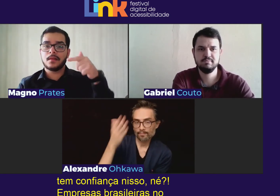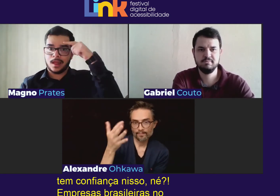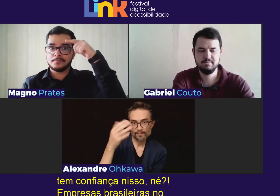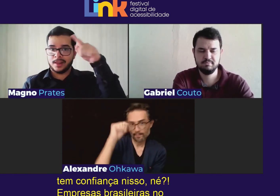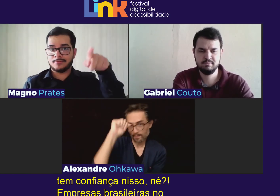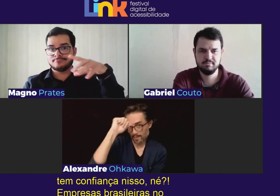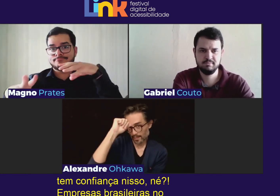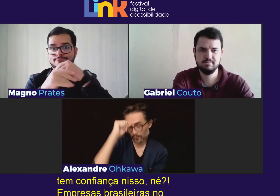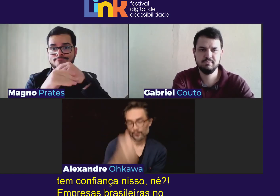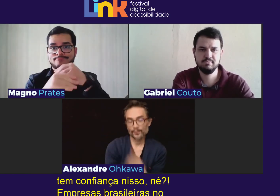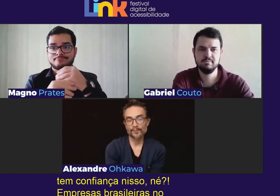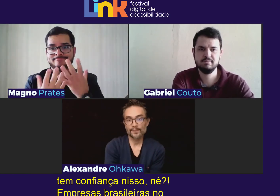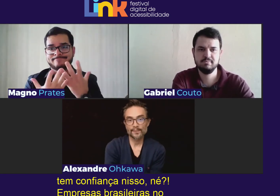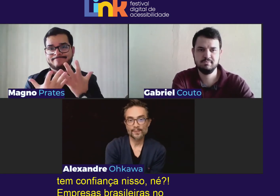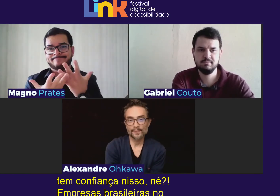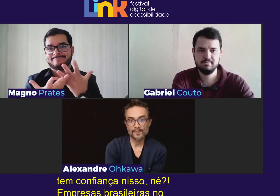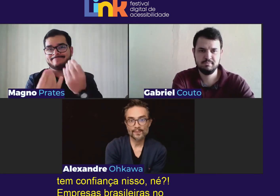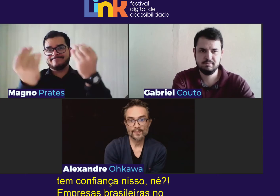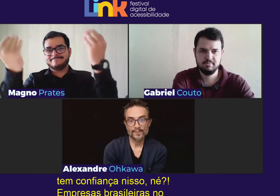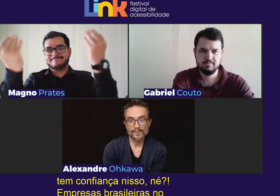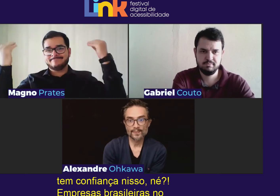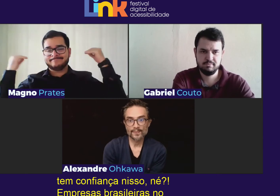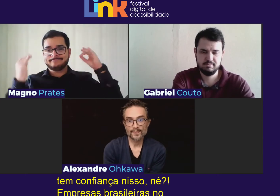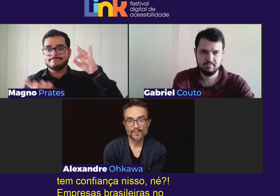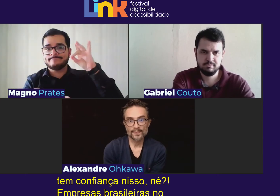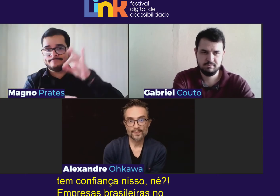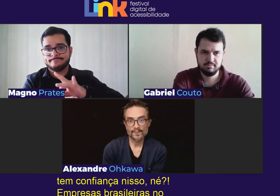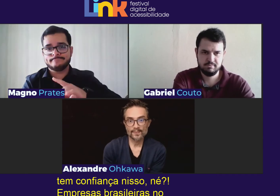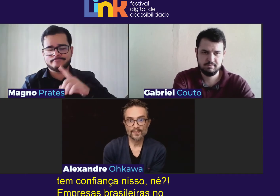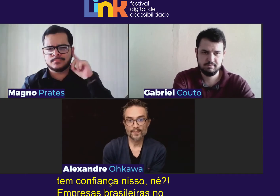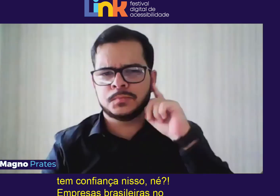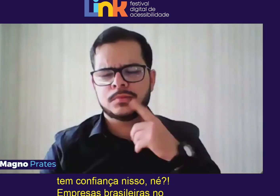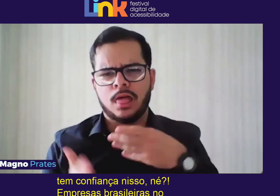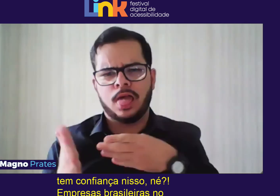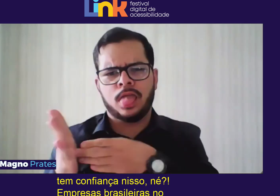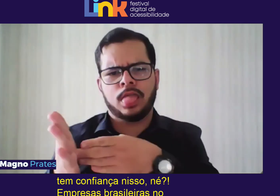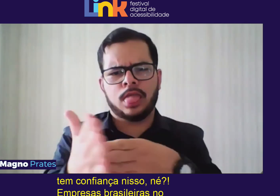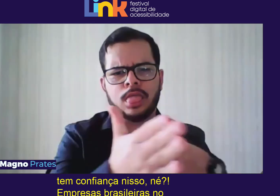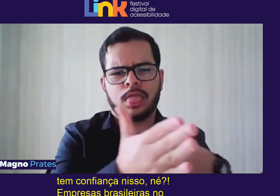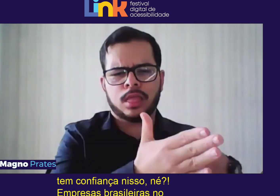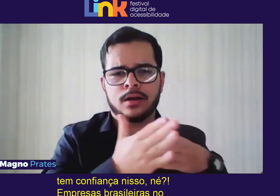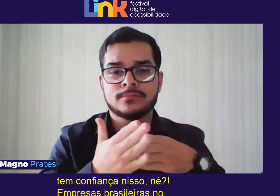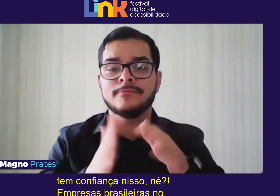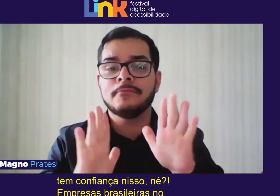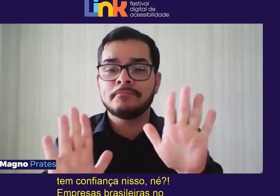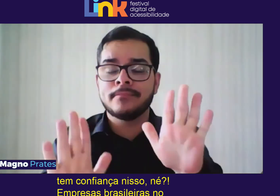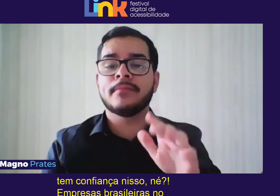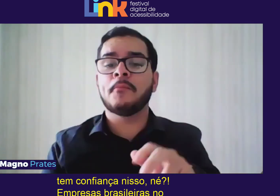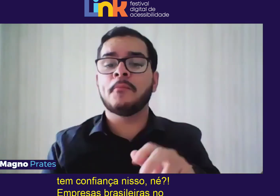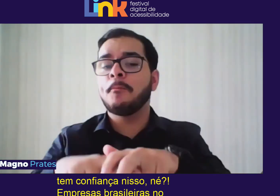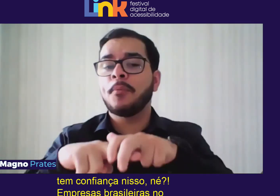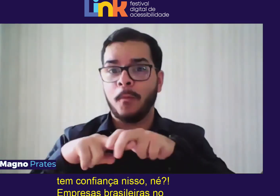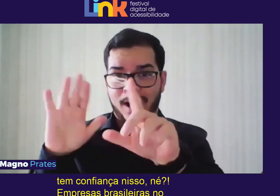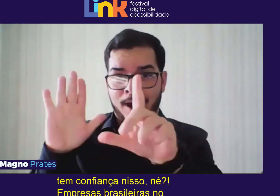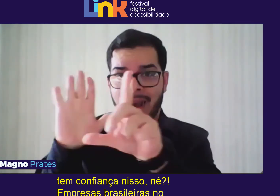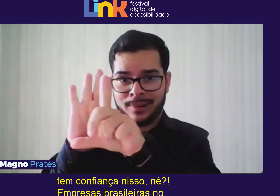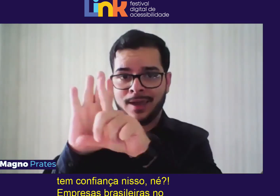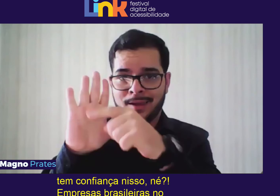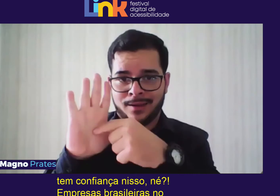Pode falar, Magno. Bom, complementando o que o Gabriel falou, a gente percebe que essa é uma realidade muito grande no nosso Brasil.